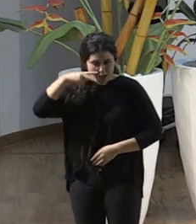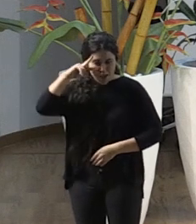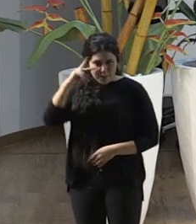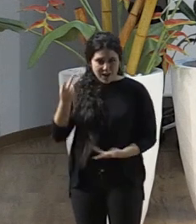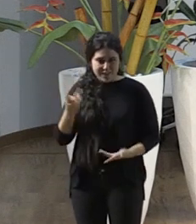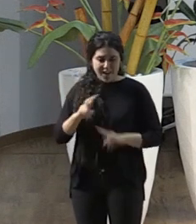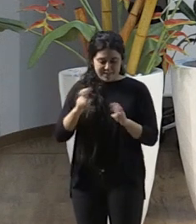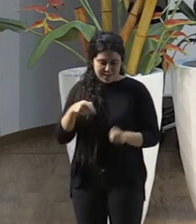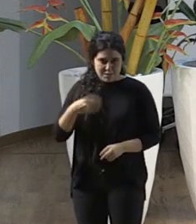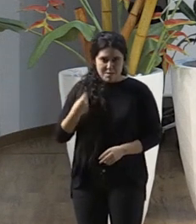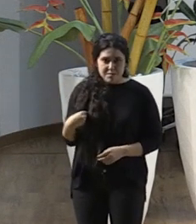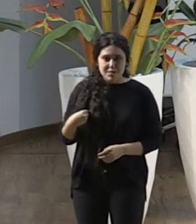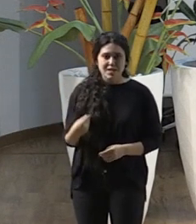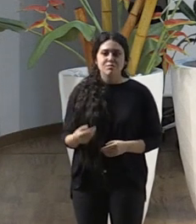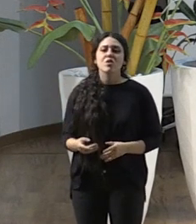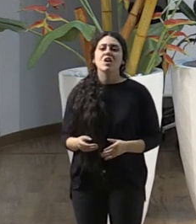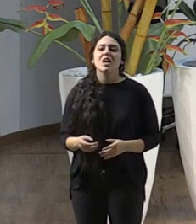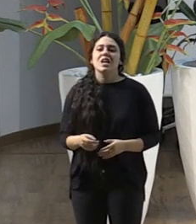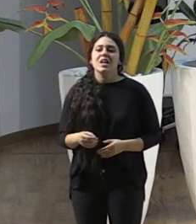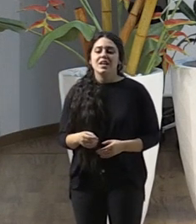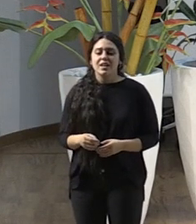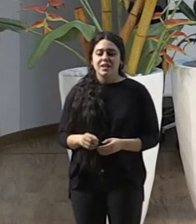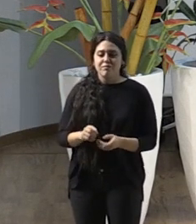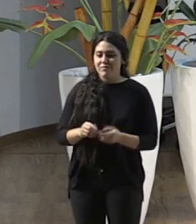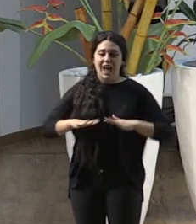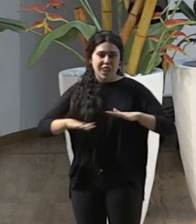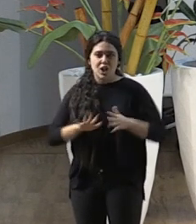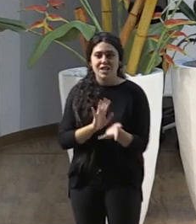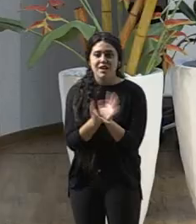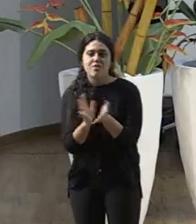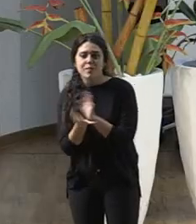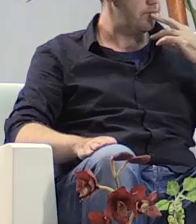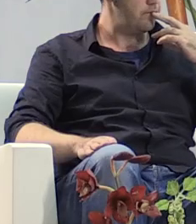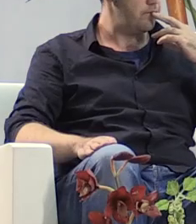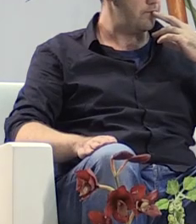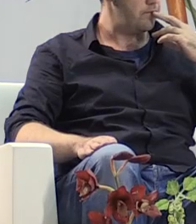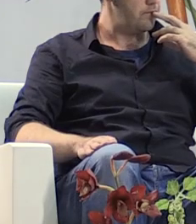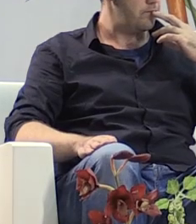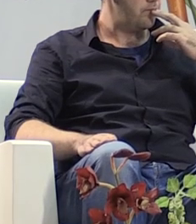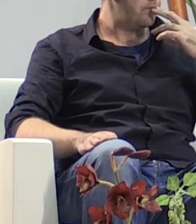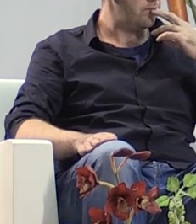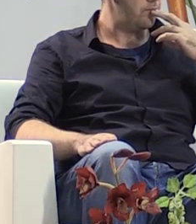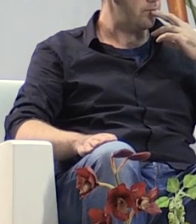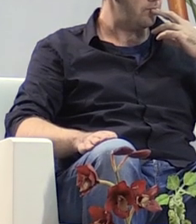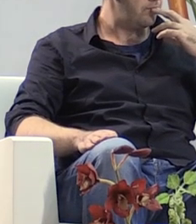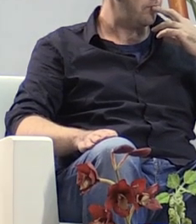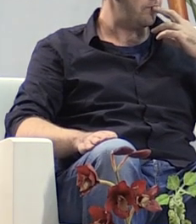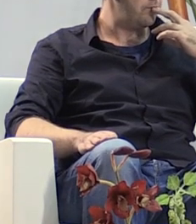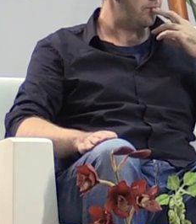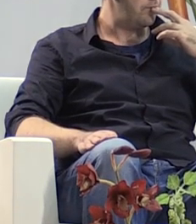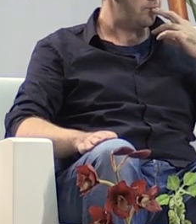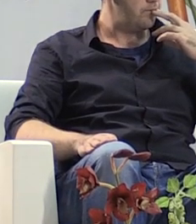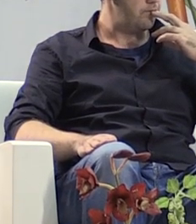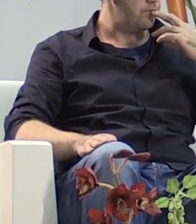través de procesos y metodologías realmente participativas, porque no a todo lo que se llama participativo